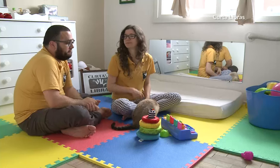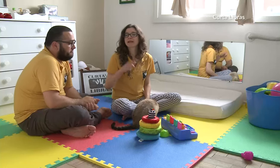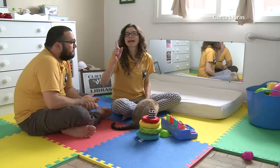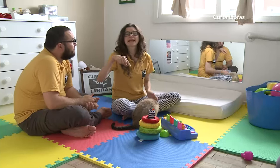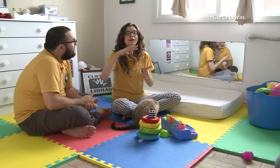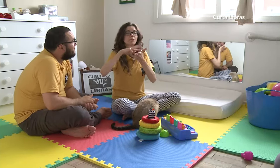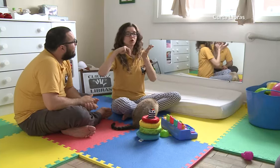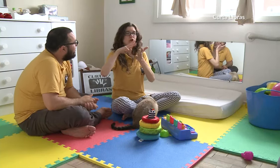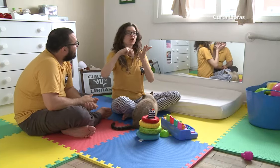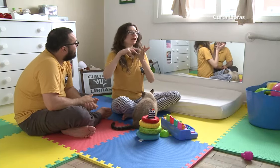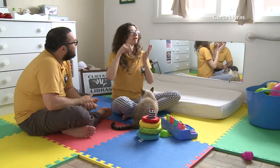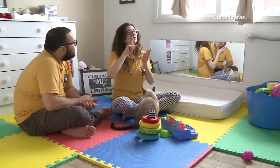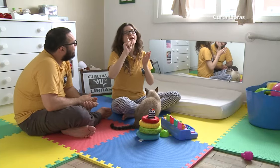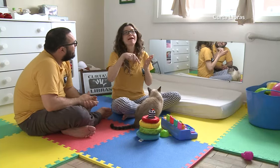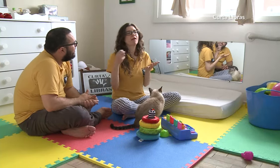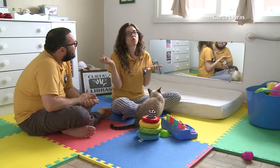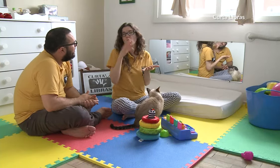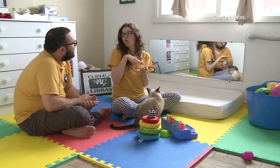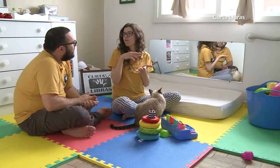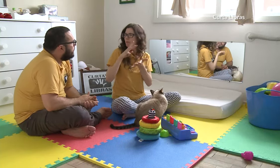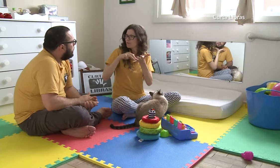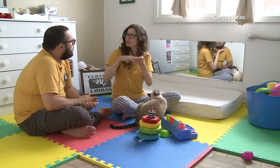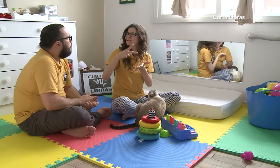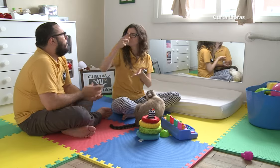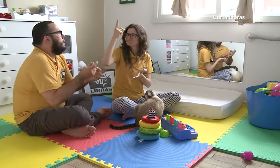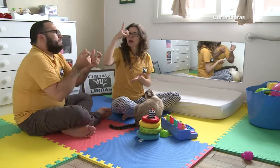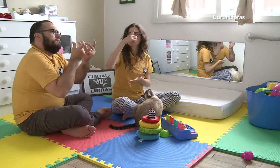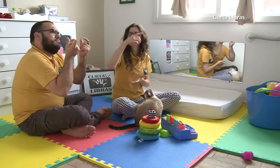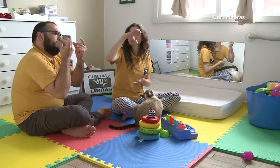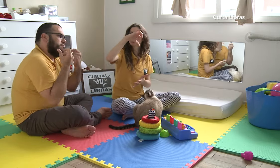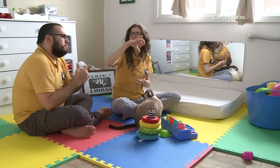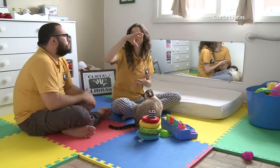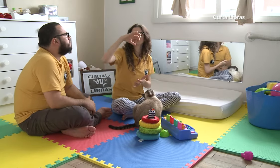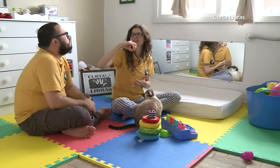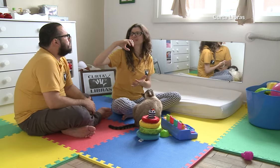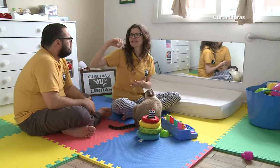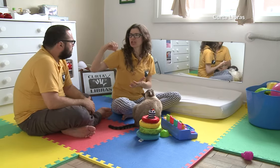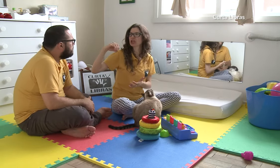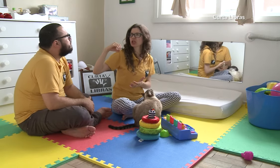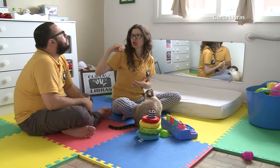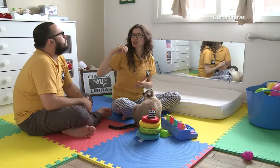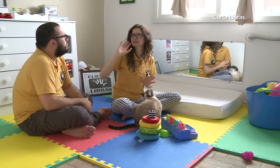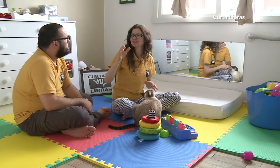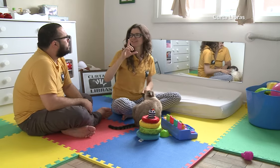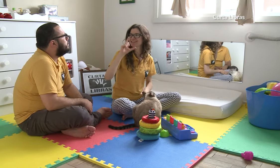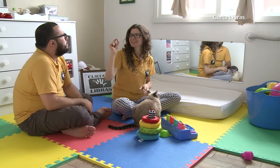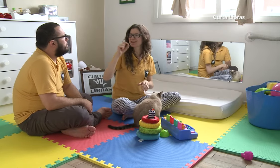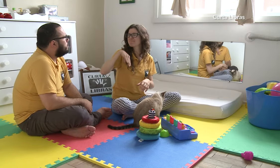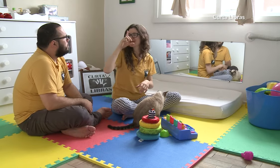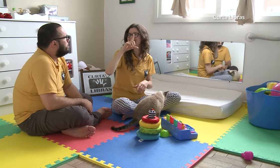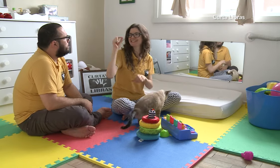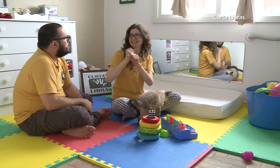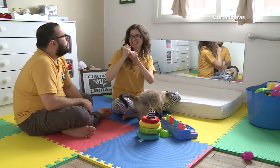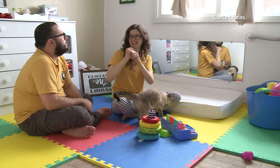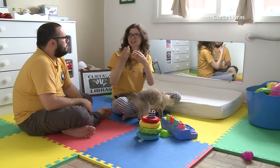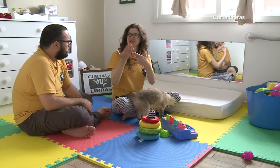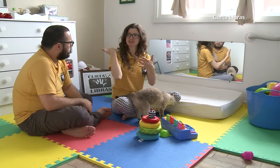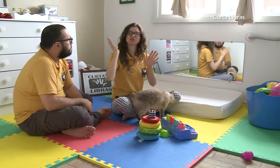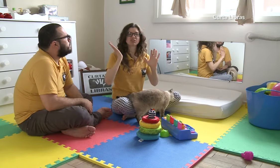Essa não é uma metodologia muito recente mesmo. mais ou menos dos anos 1900, por aí. Então, tem mais de 100 anos. Realmente, ela é bem antiga.